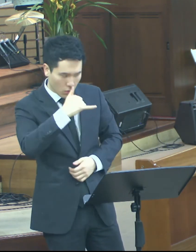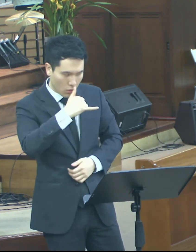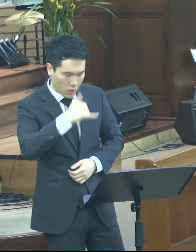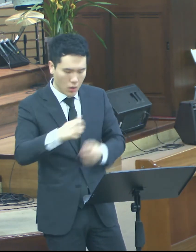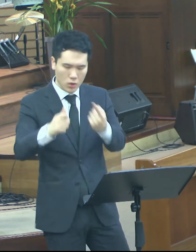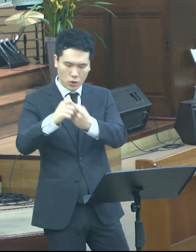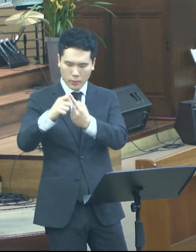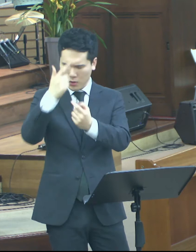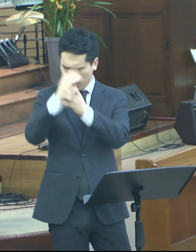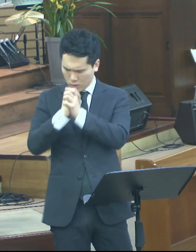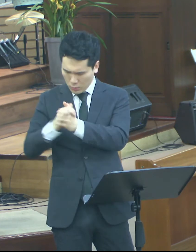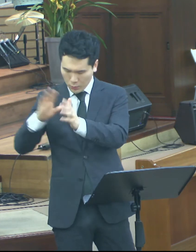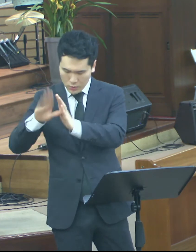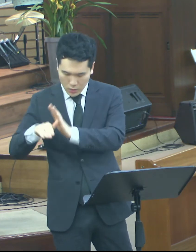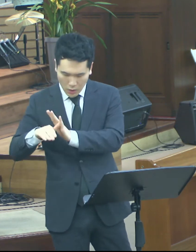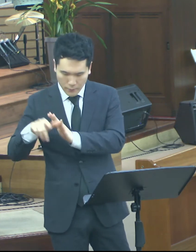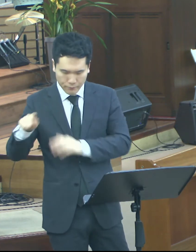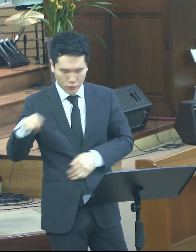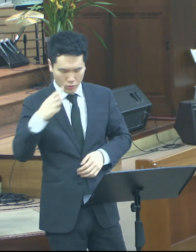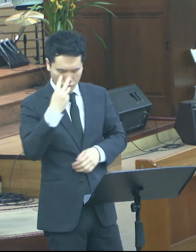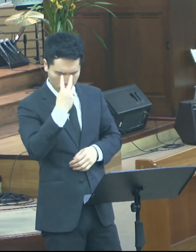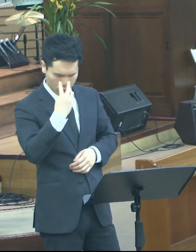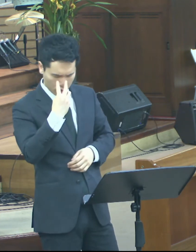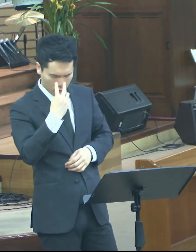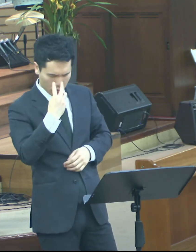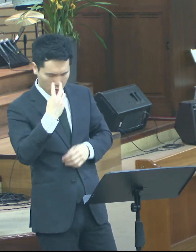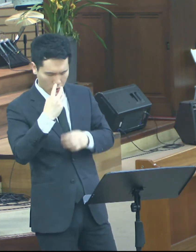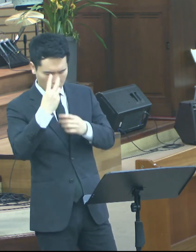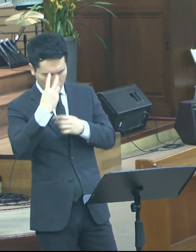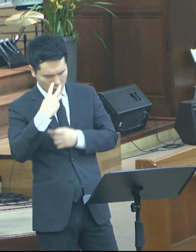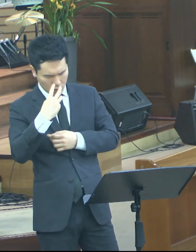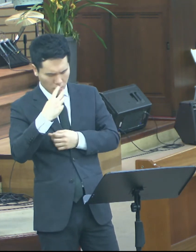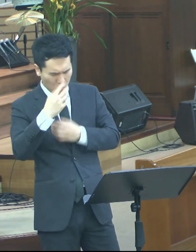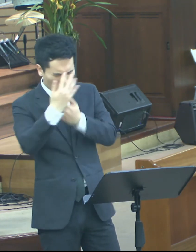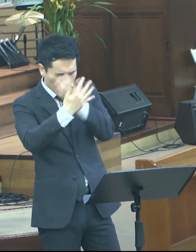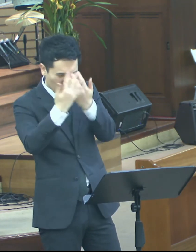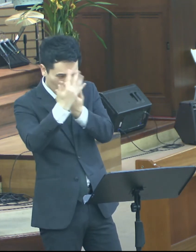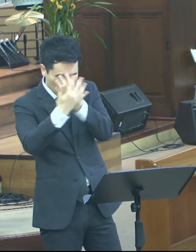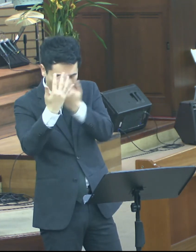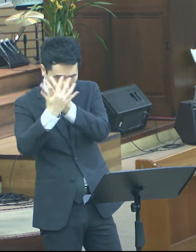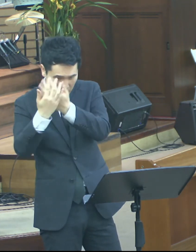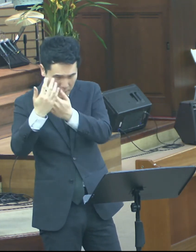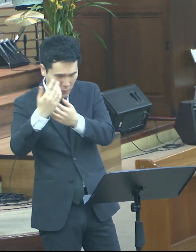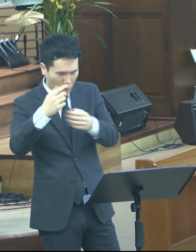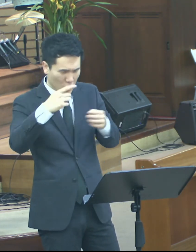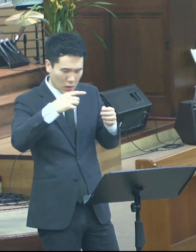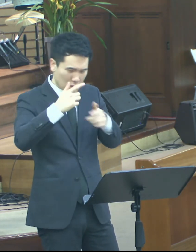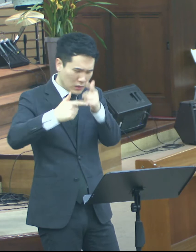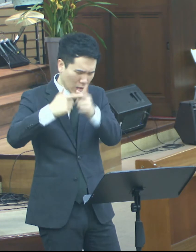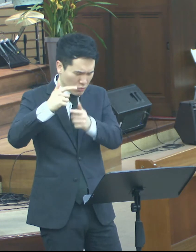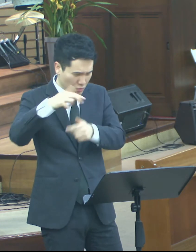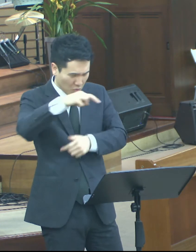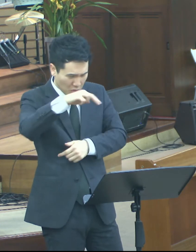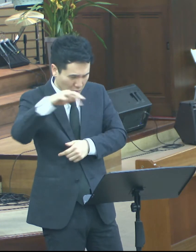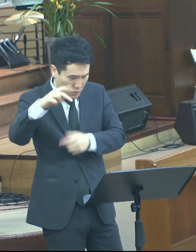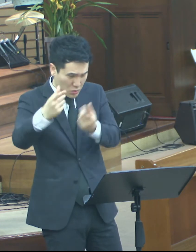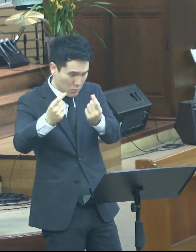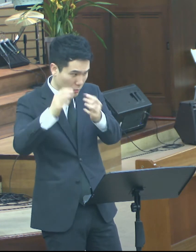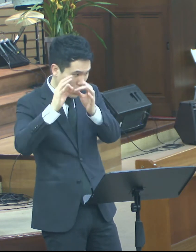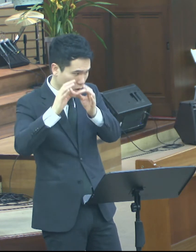때 이 시력 상태는 너희들의 모습이야. 내가 너희와 함께 있은 지가 벌써 얼마고 너희가 너희에게 보여준 게 얼만데